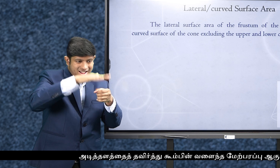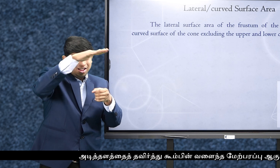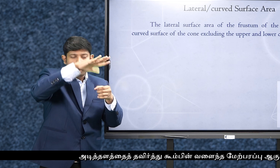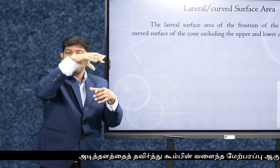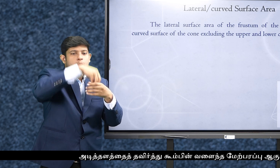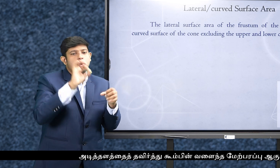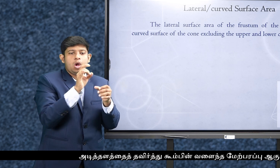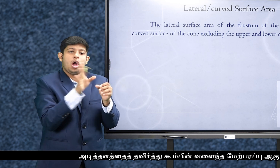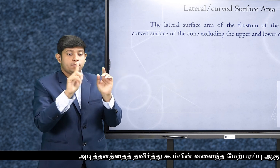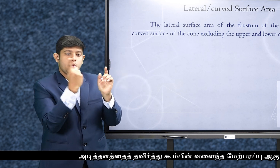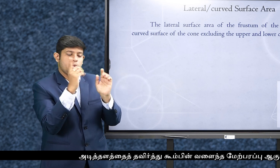வளைந்த மேற்பரப்பு ஆகும்.